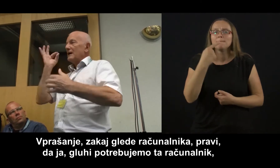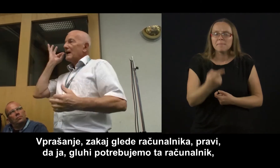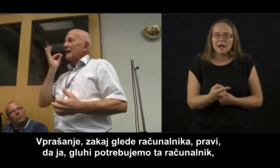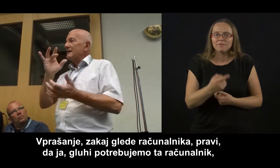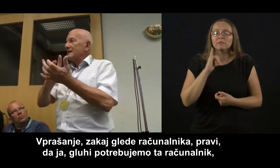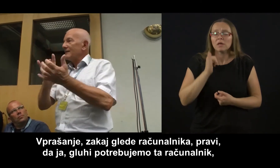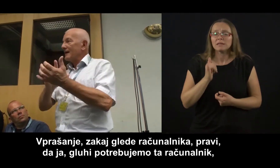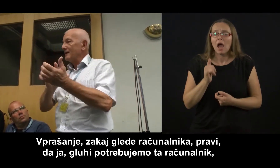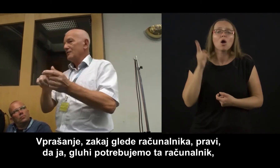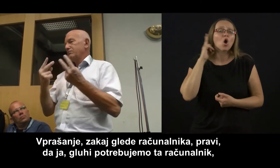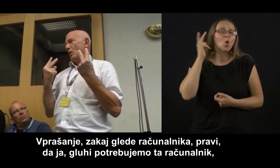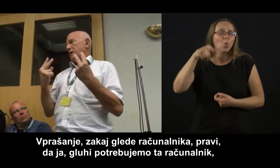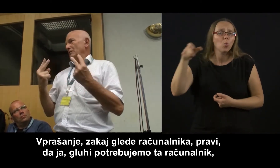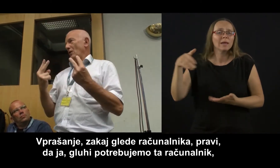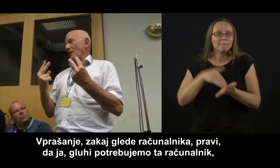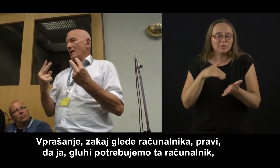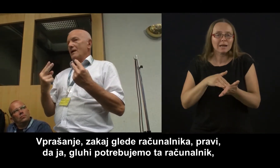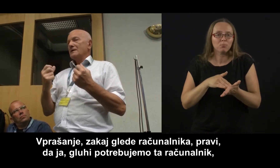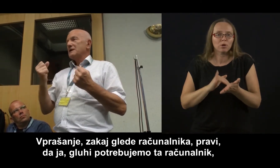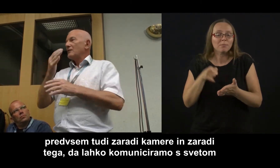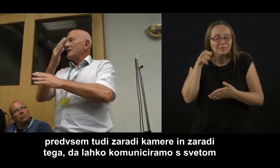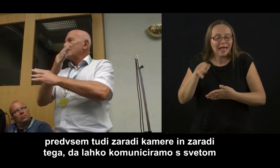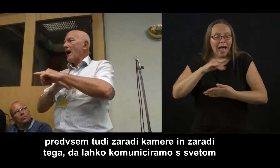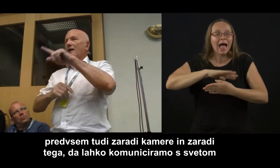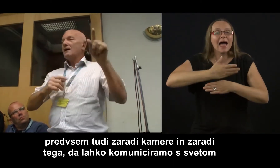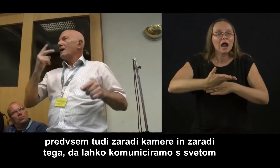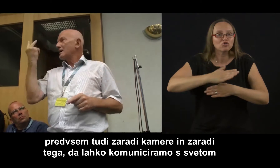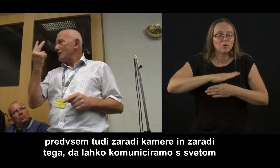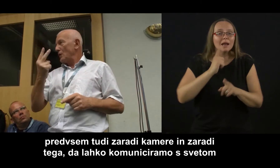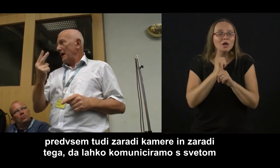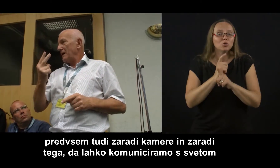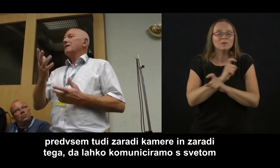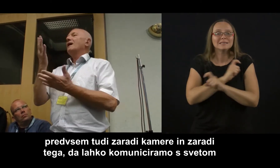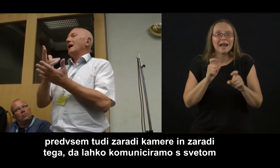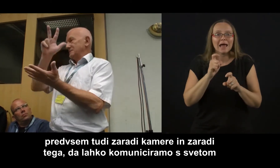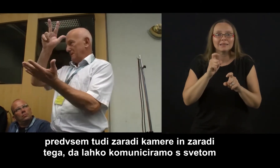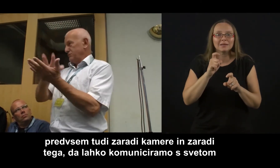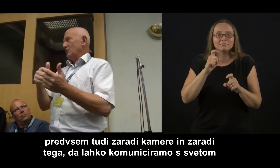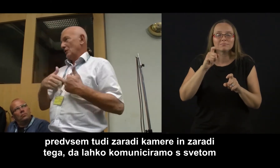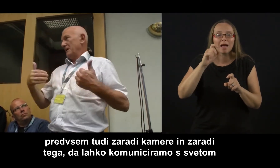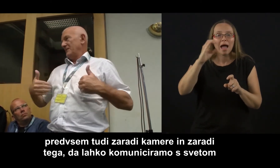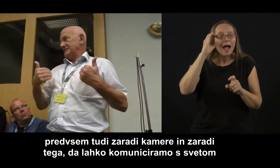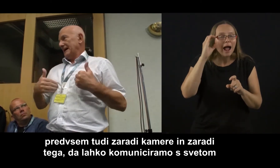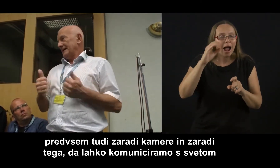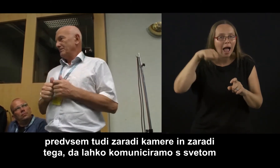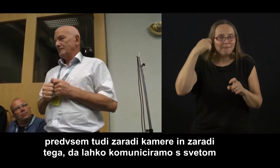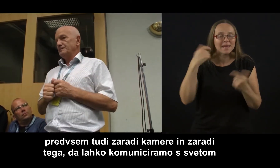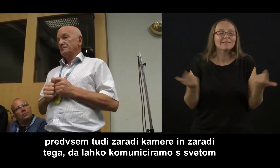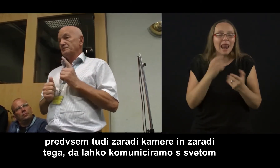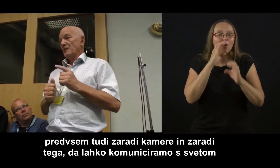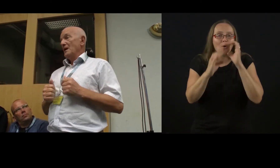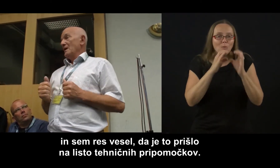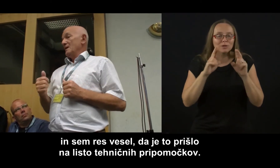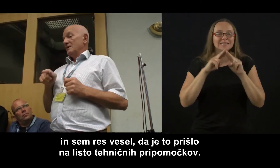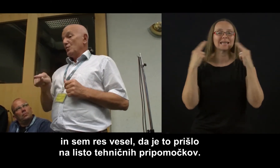pravi, da ja, ne, gluhi potrebujemo ta računalnik, predvsem tudi zaradi kamere in zaradi tega, da lahko komuniciramo